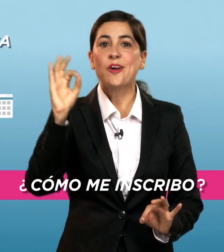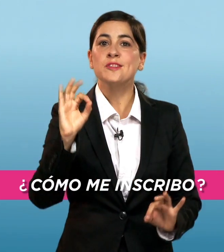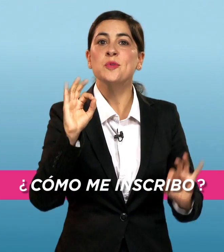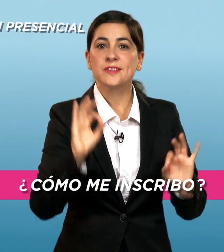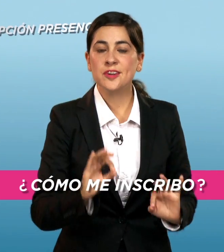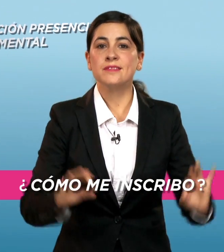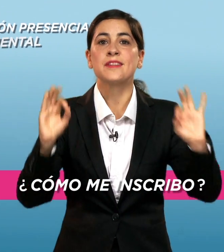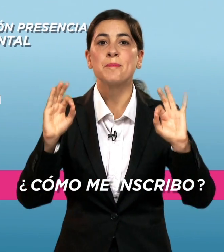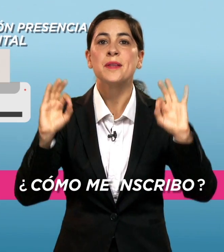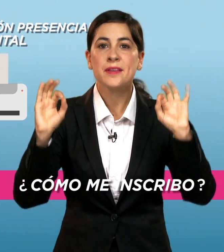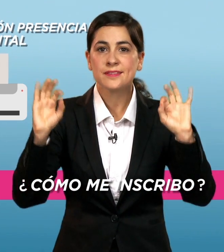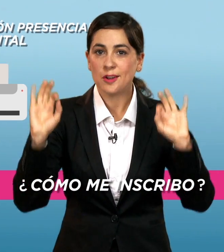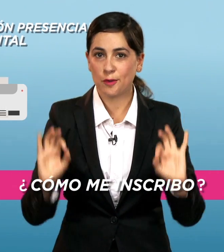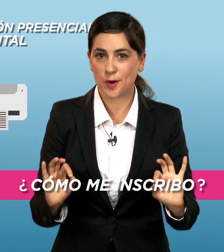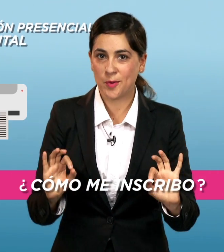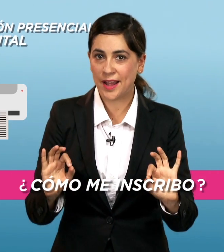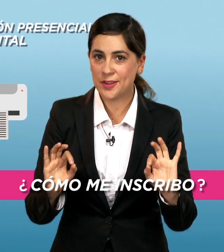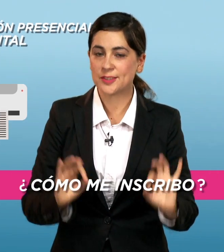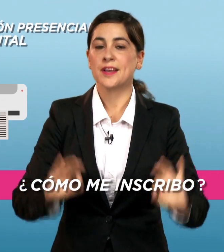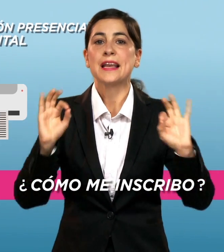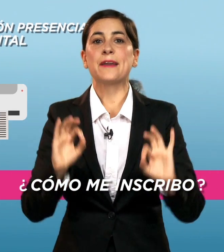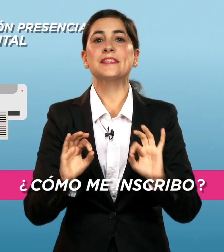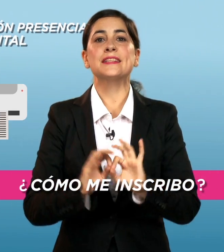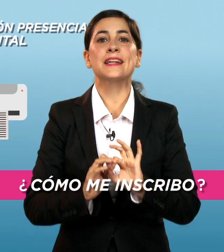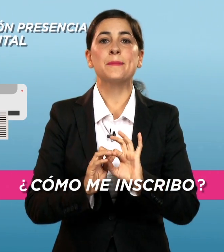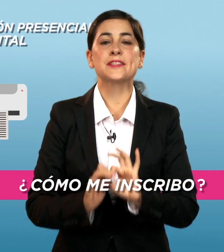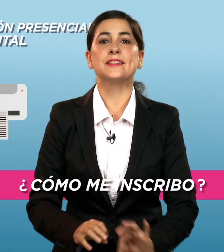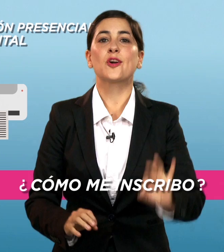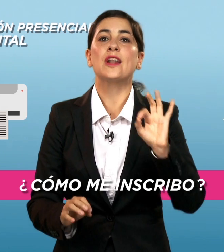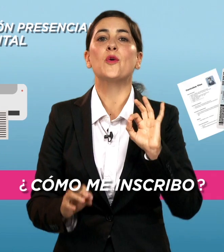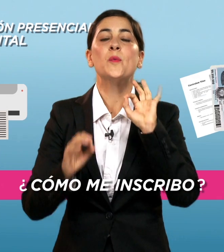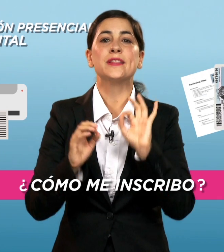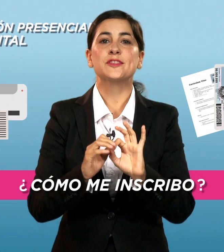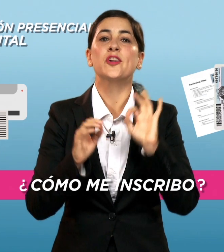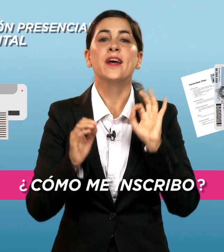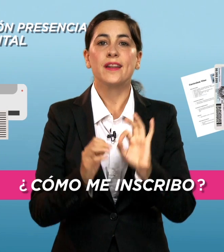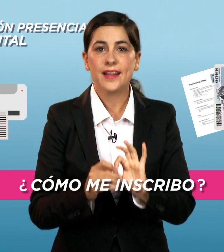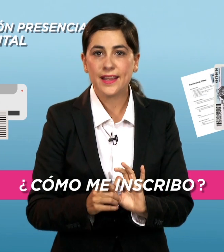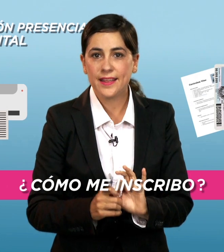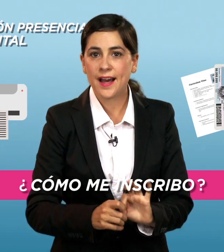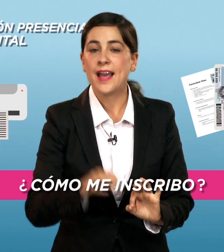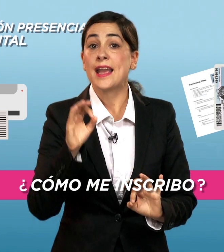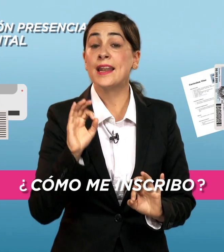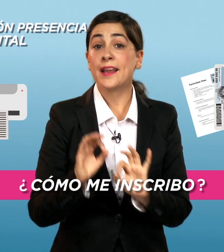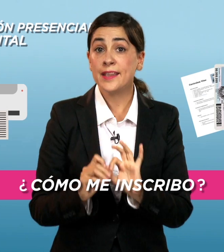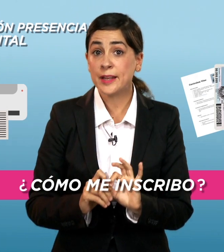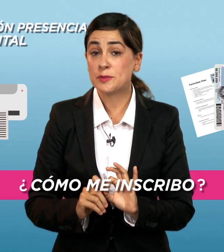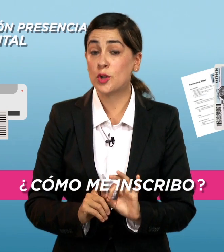continuación, te imprimís los formularios que vas a tener que presentar con la documentación requerida en la inscripción